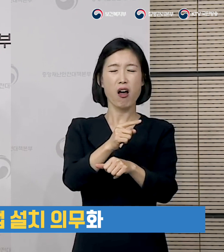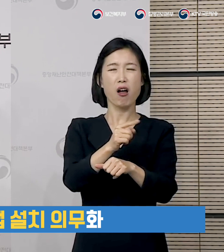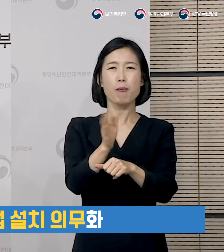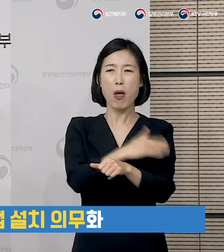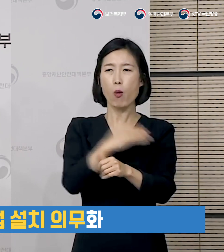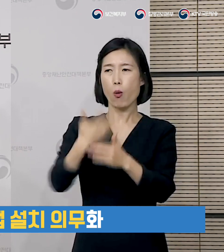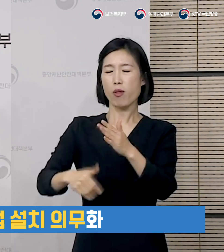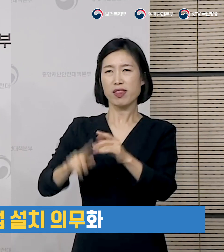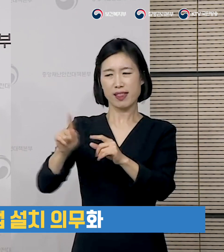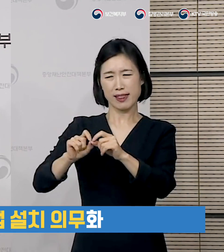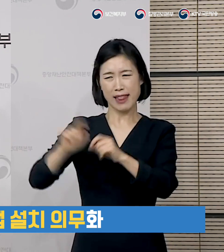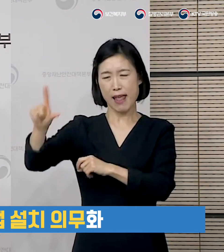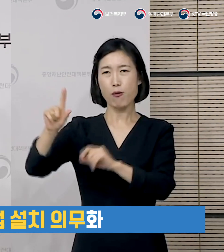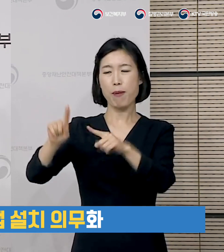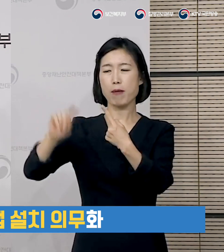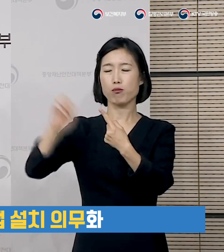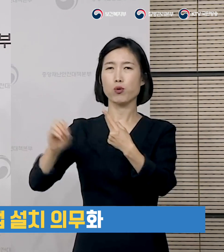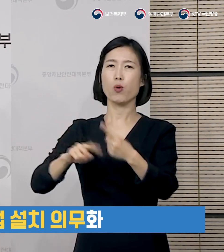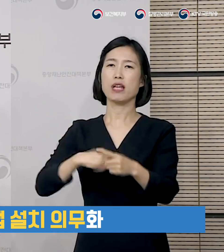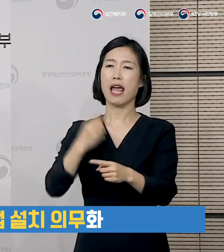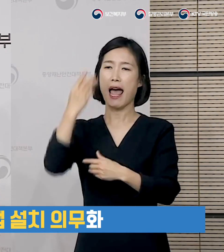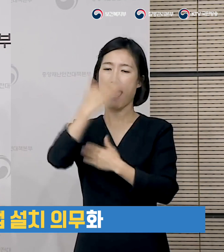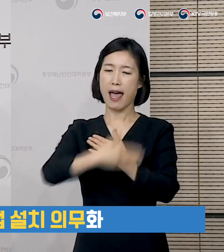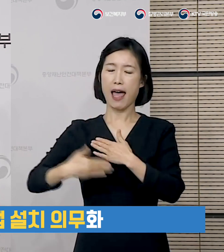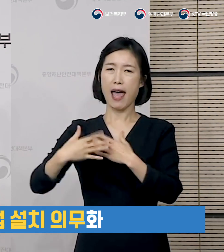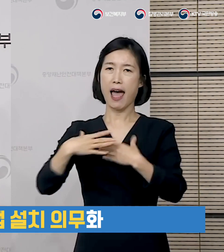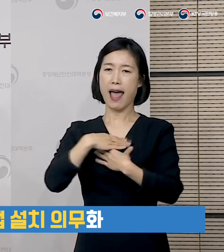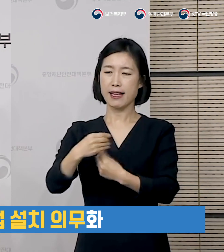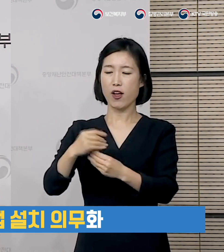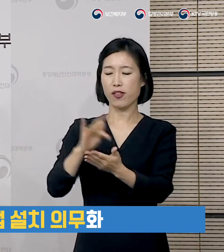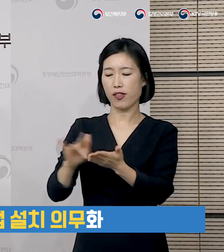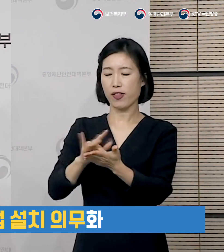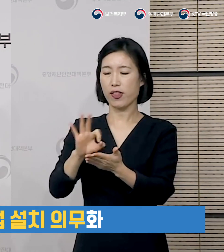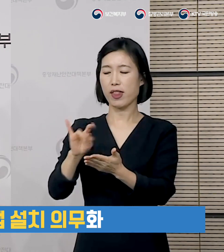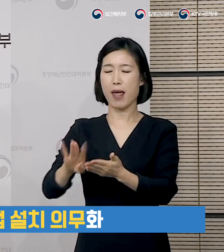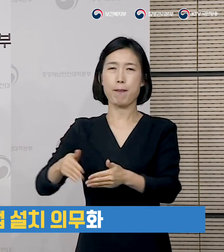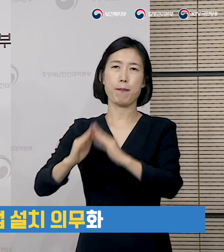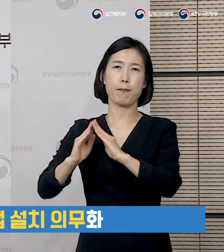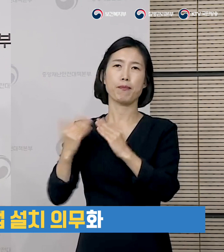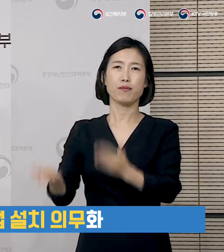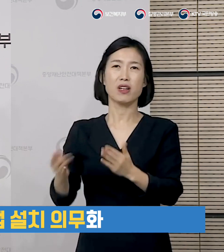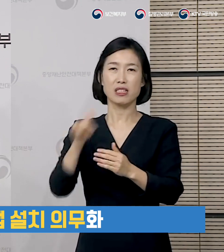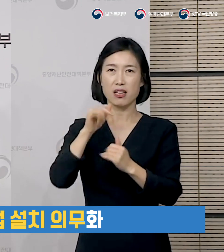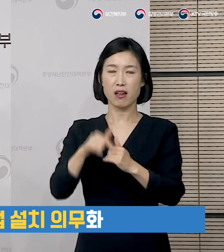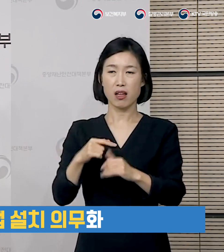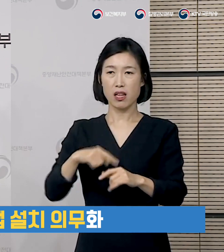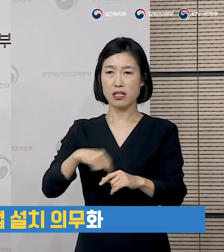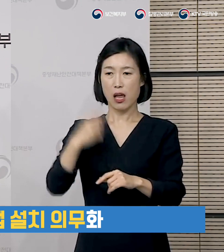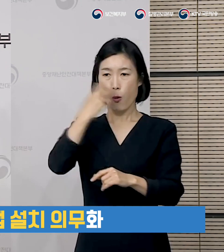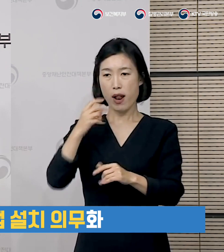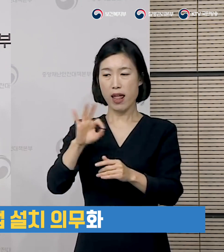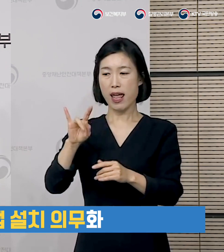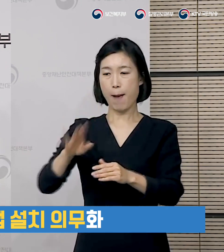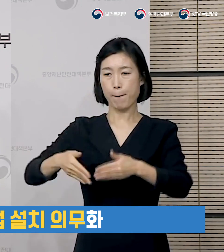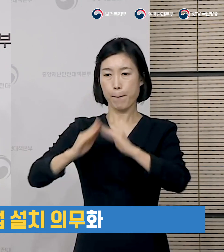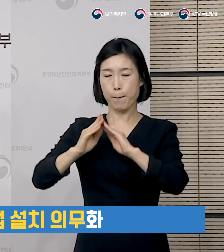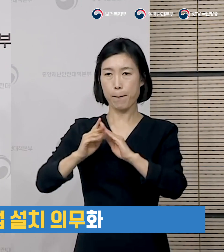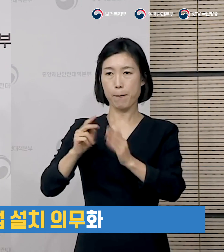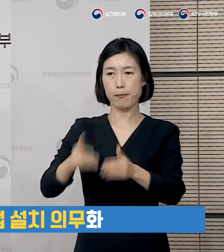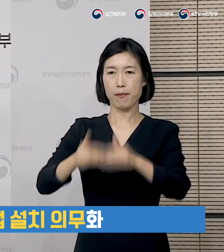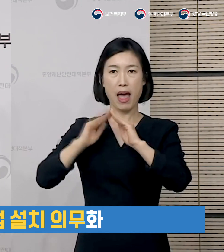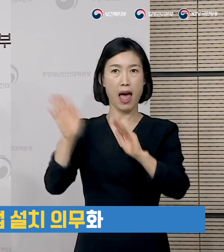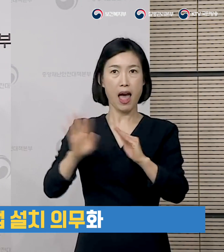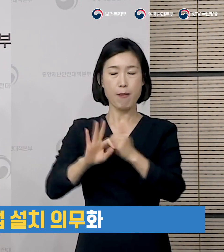자가격리 안전보호 앱을 설치를 하고 있습니다. 이거는 그 자가격리 안전보호 앱을 설치를 하지 않으면 입국이 불허하기